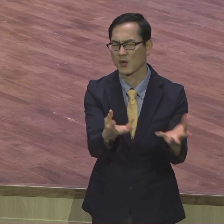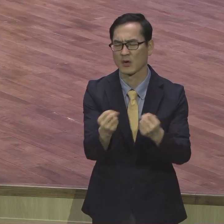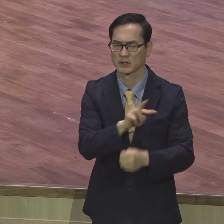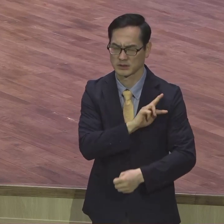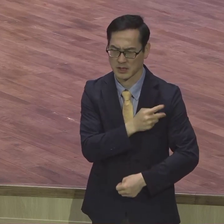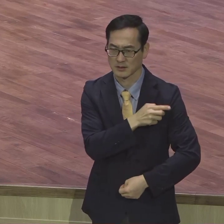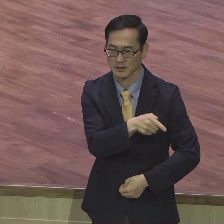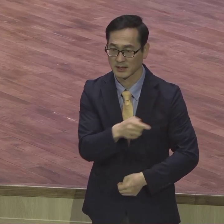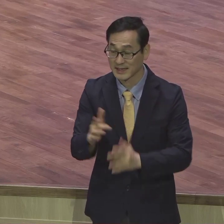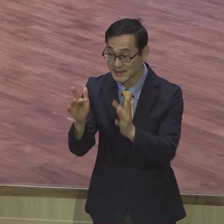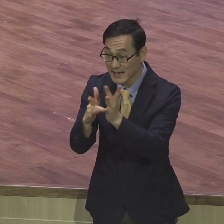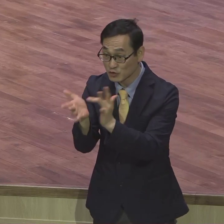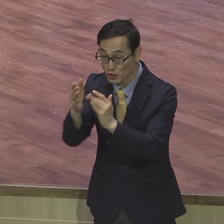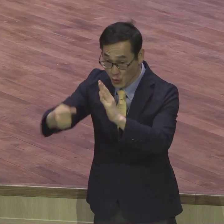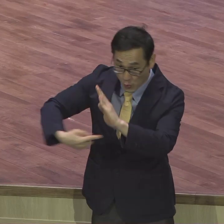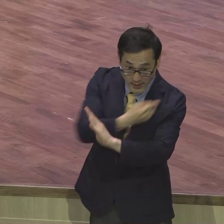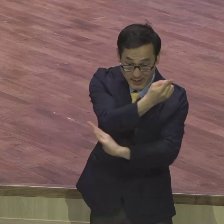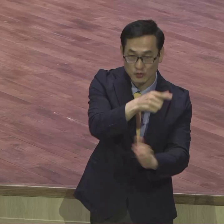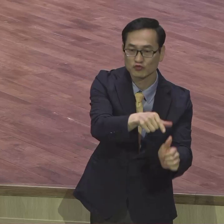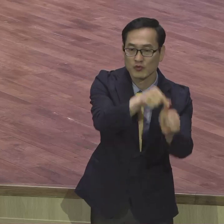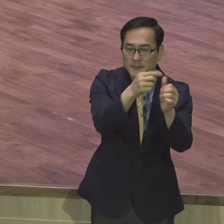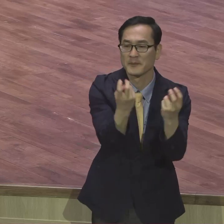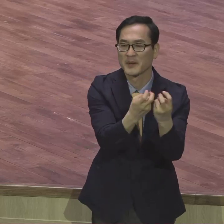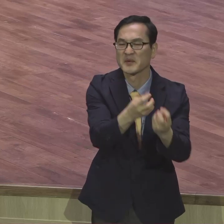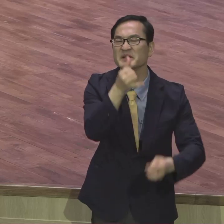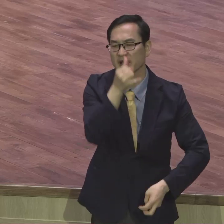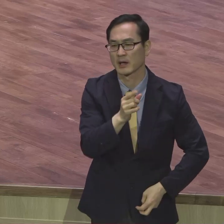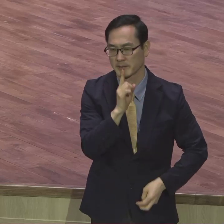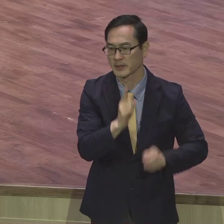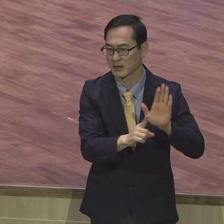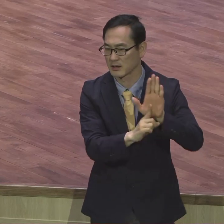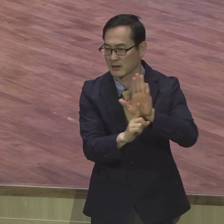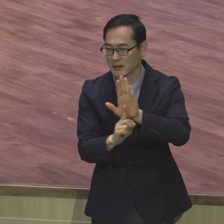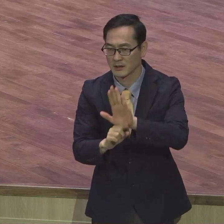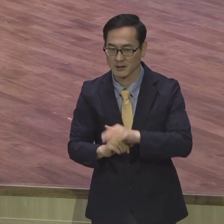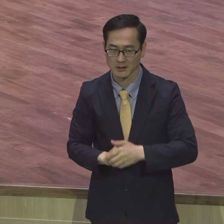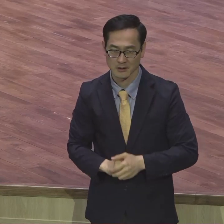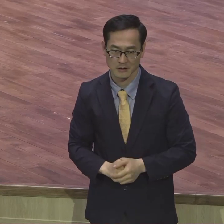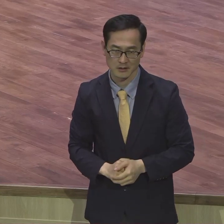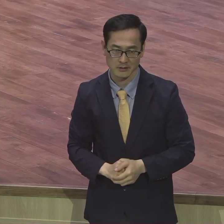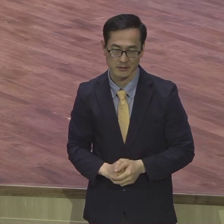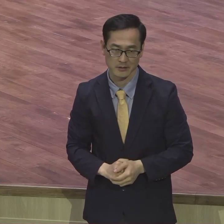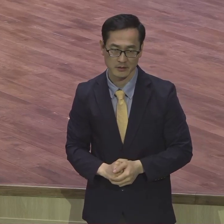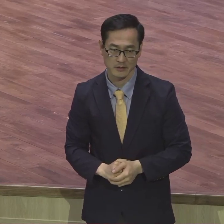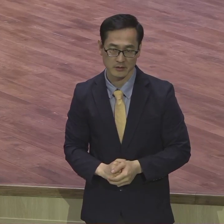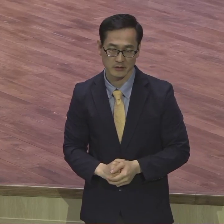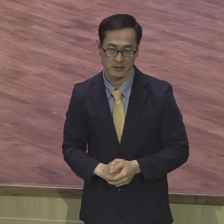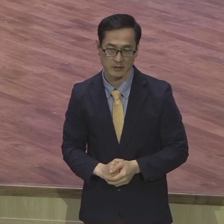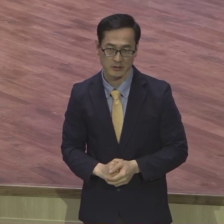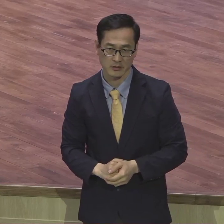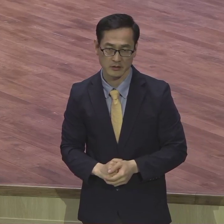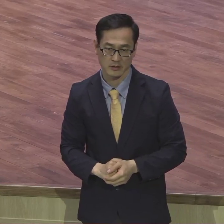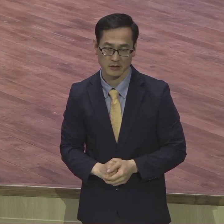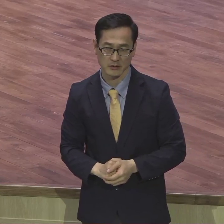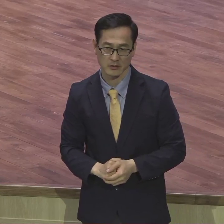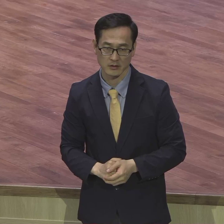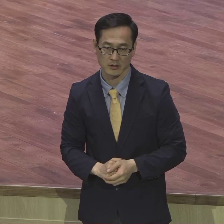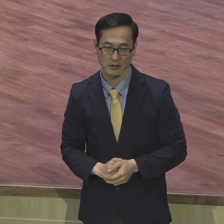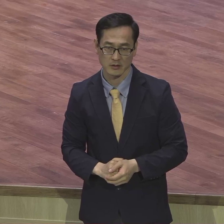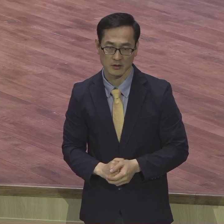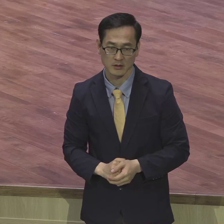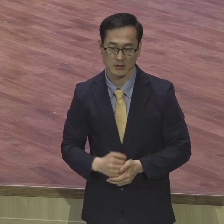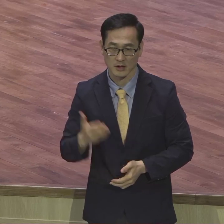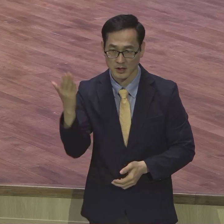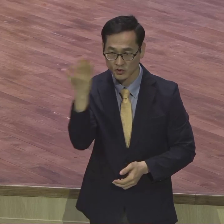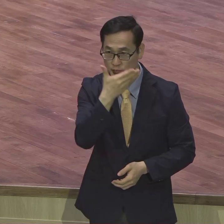예수밖에도 구원이다. WCC. 그러니까 이 토합적 순복음 포함해서